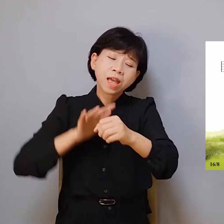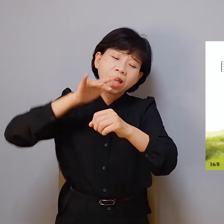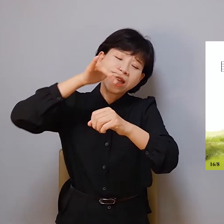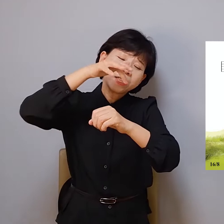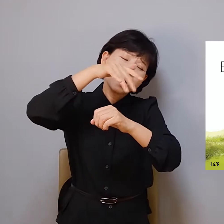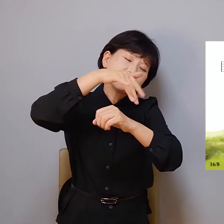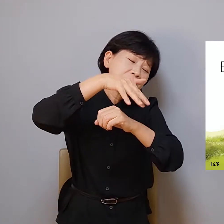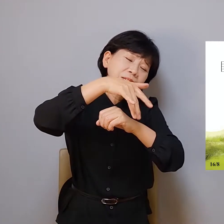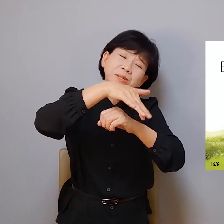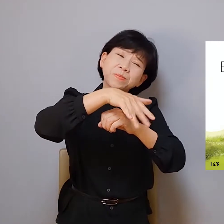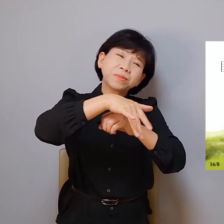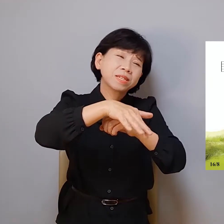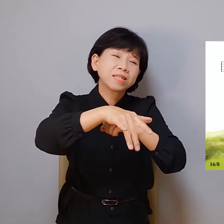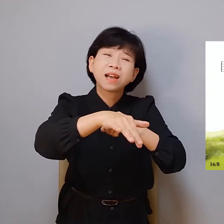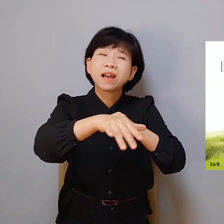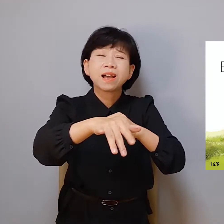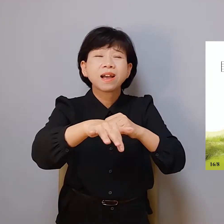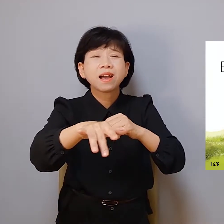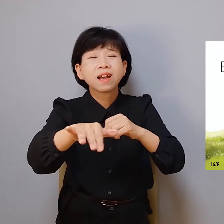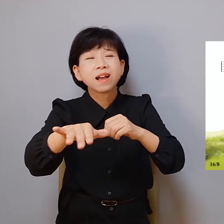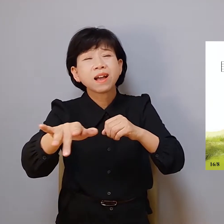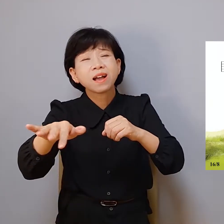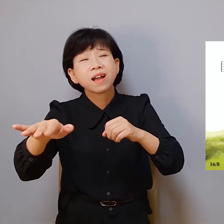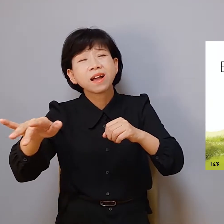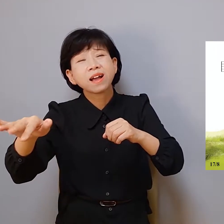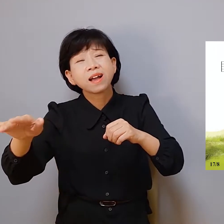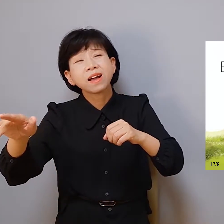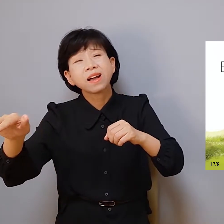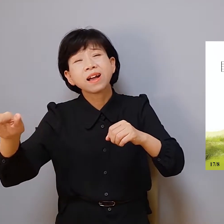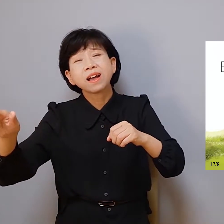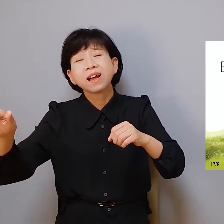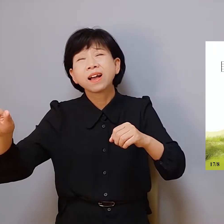세상 위에 넘칩니다.